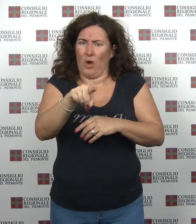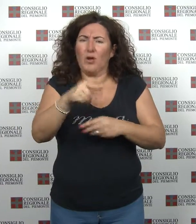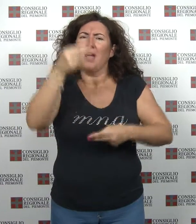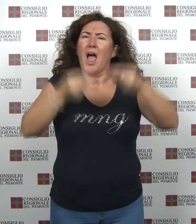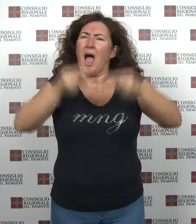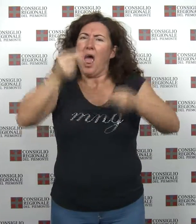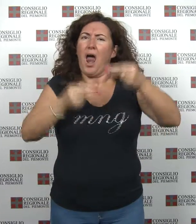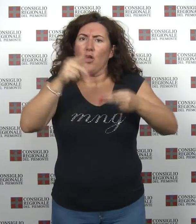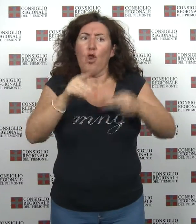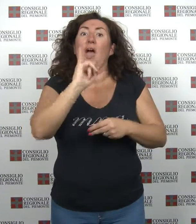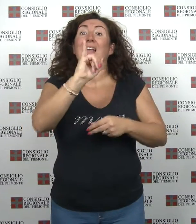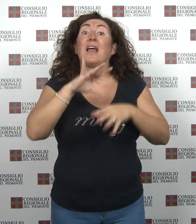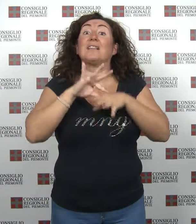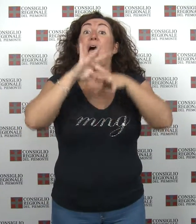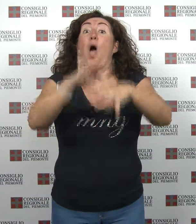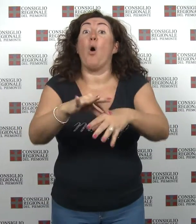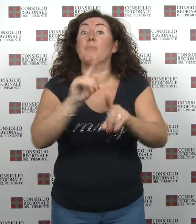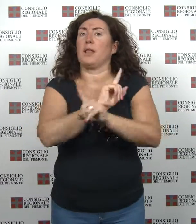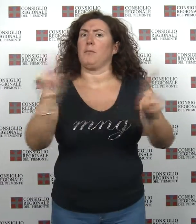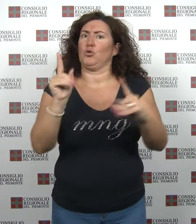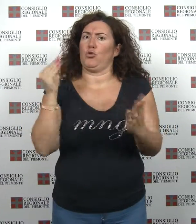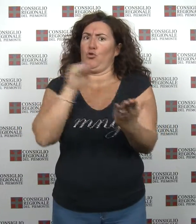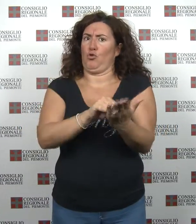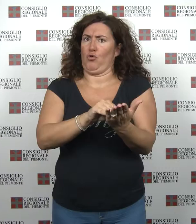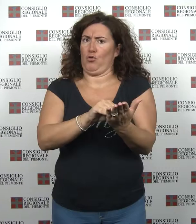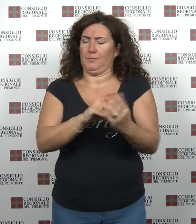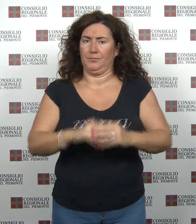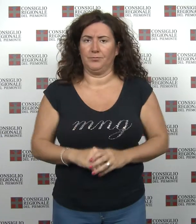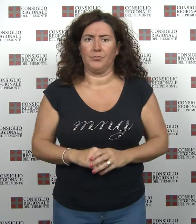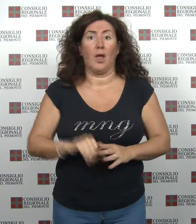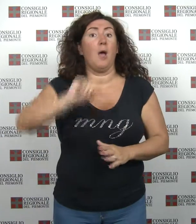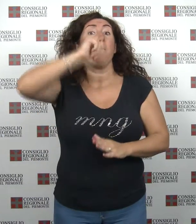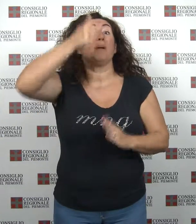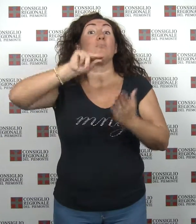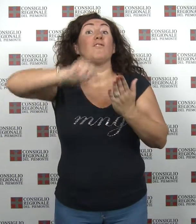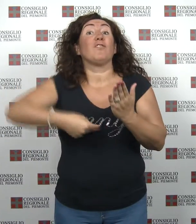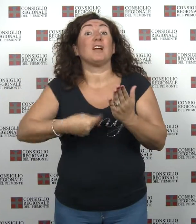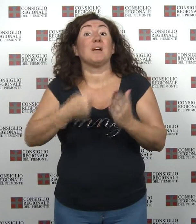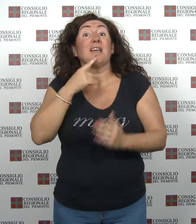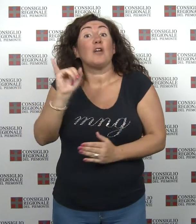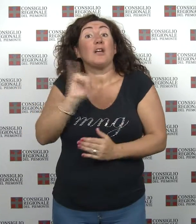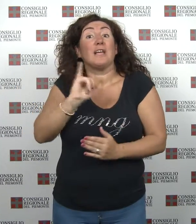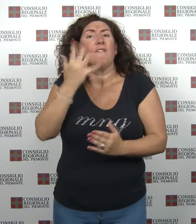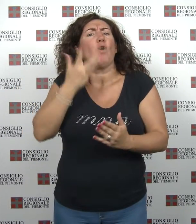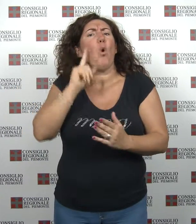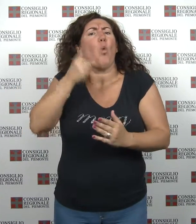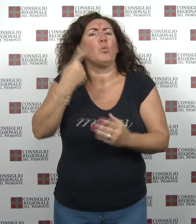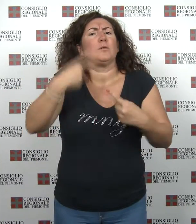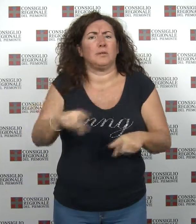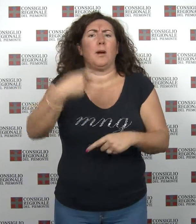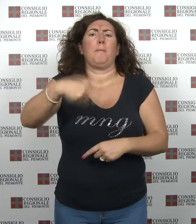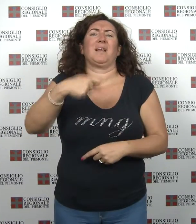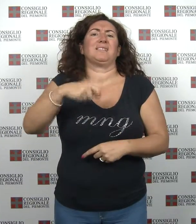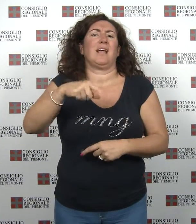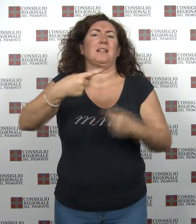equivalente, l'indennità di accompagnamento delle persone disabili. Primo firmatario del documento, il Presidente del Consiglio regionale, Mauro